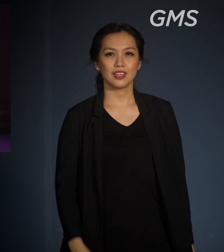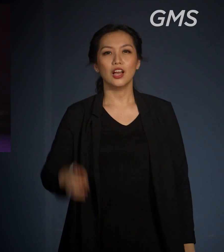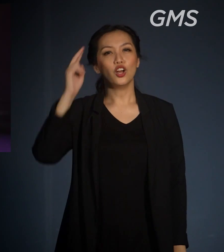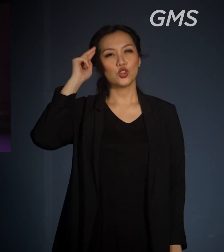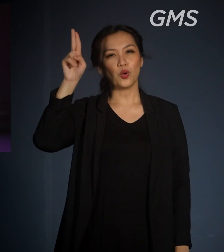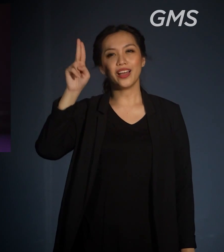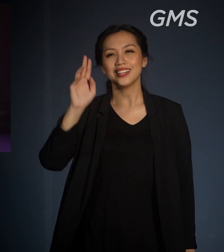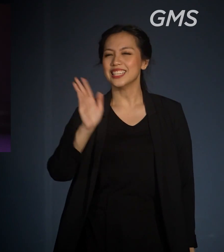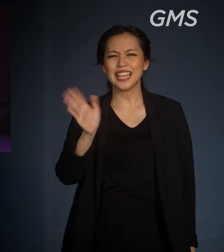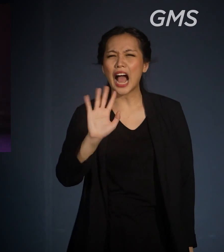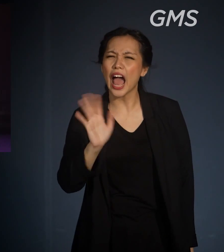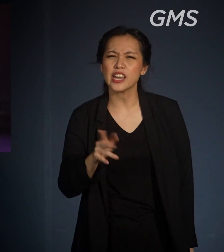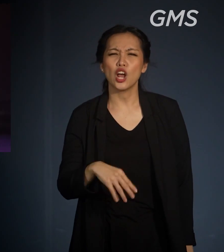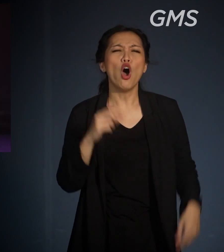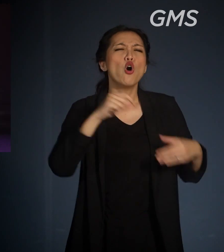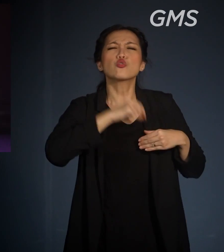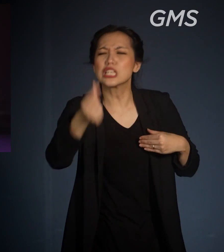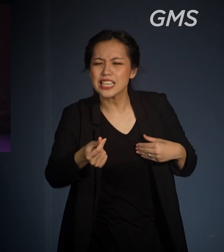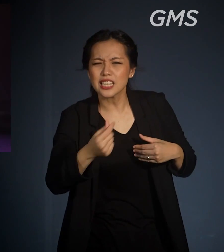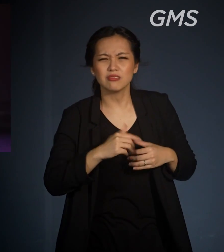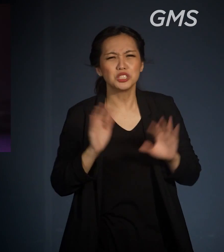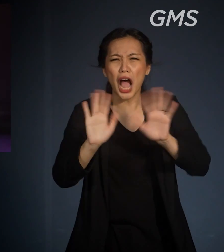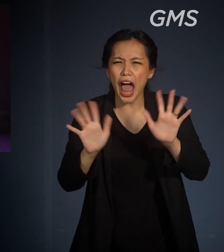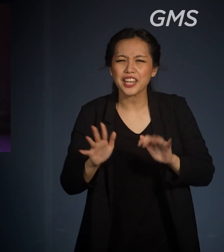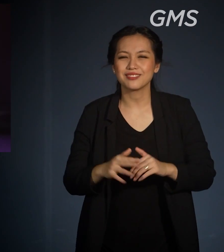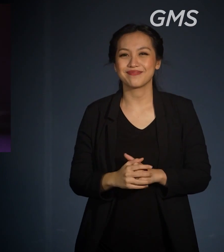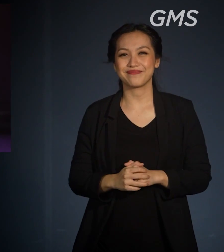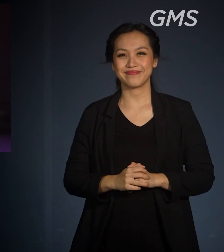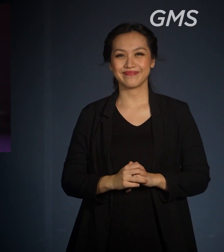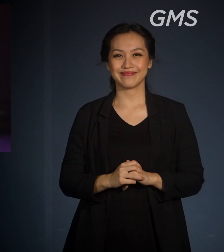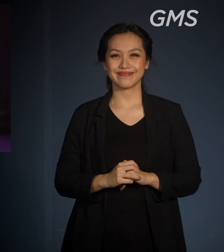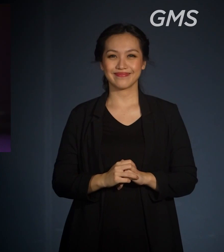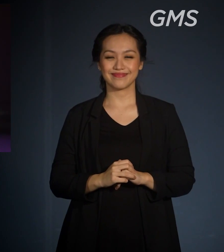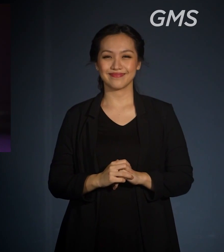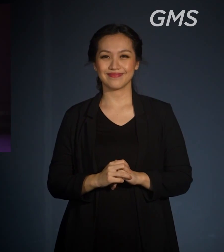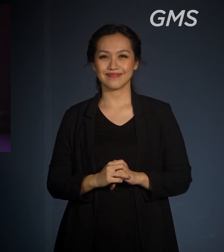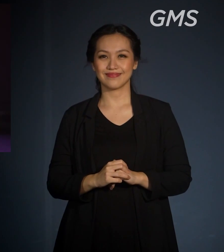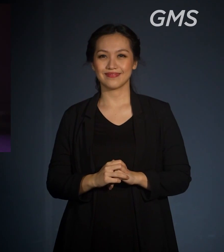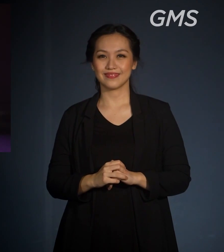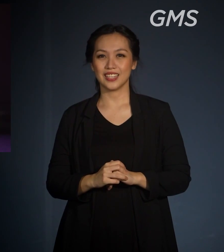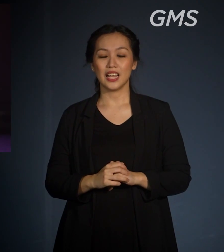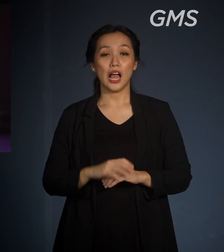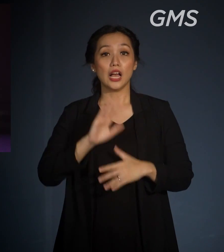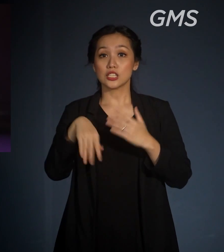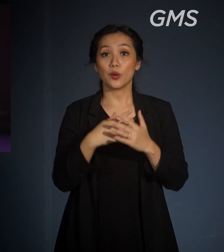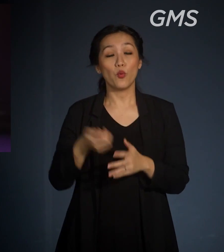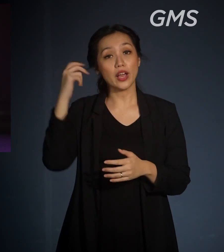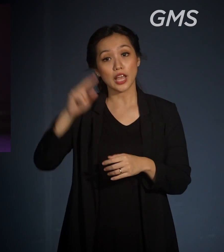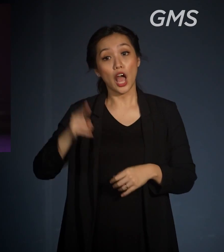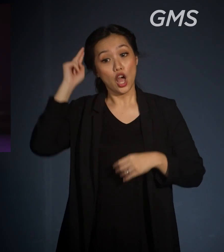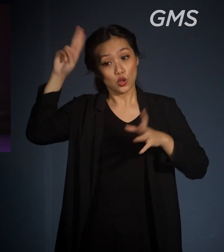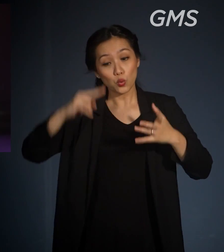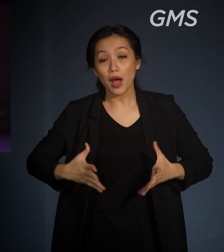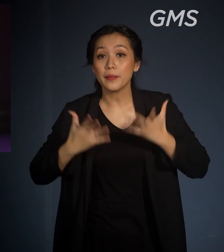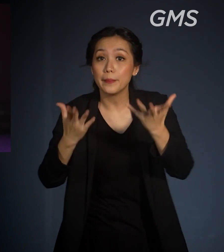hidupnya. Dia nggak mau kasih karunia, potensi, modal, investasi yang Tuhan tanamkan dalam